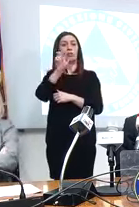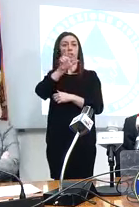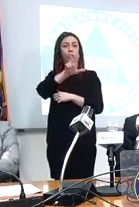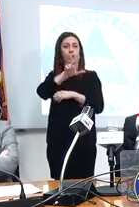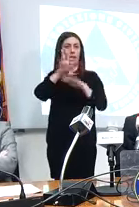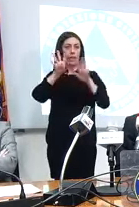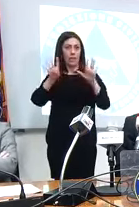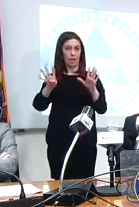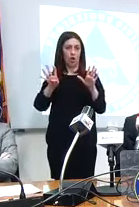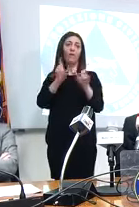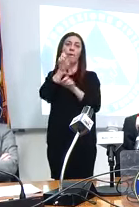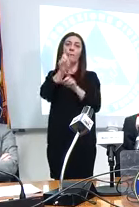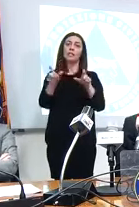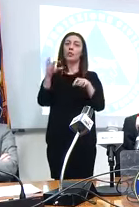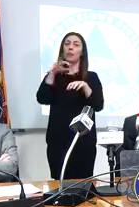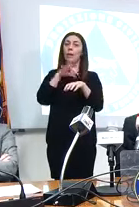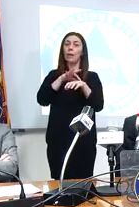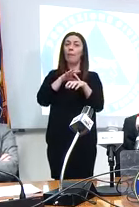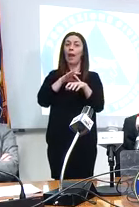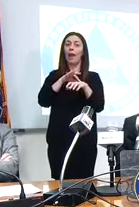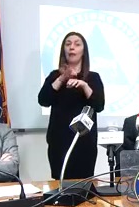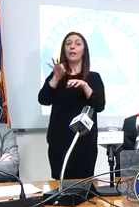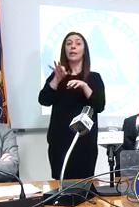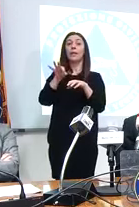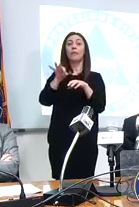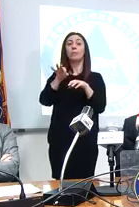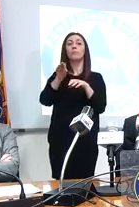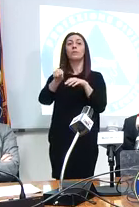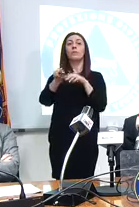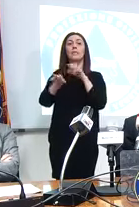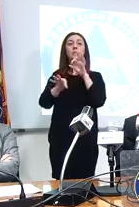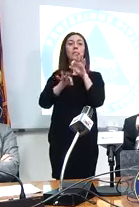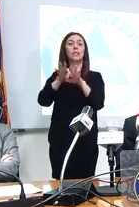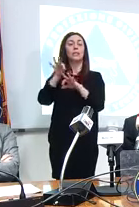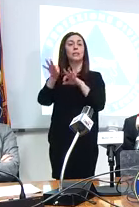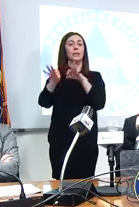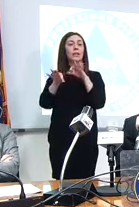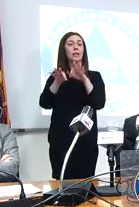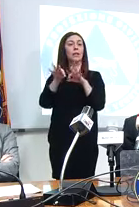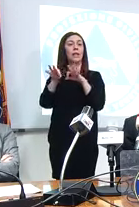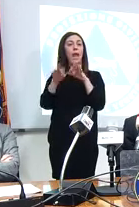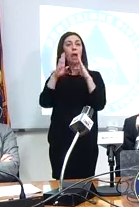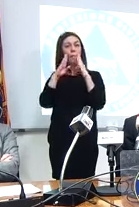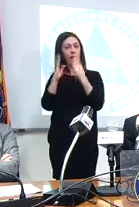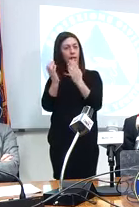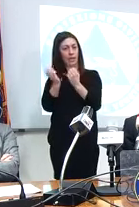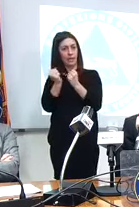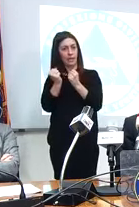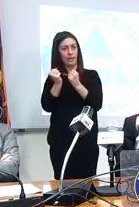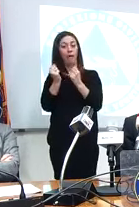539 su una disponibilità di 670 posti letto.